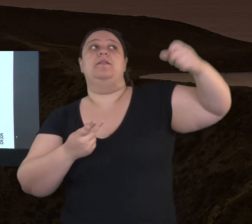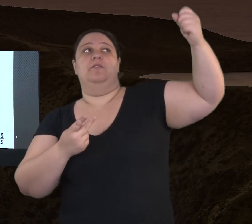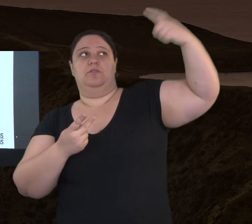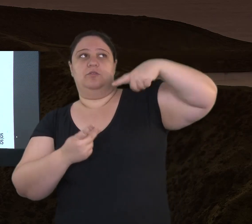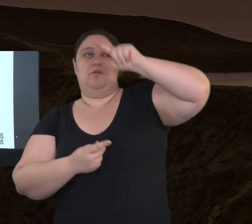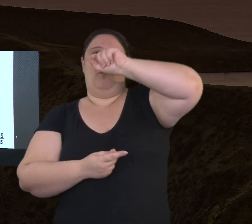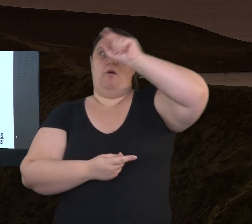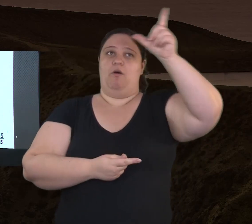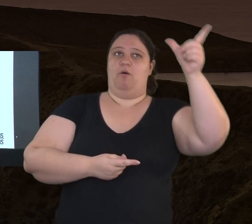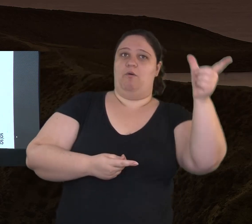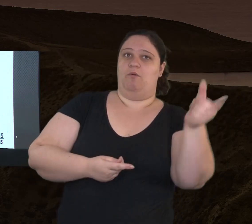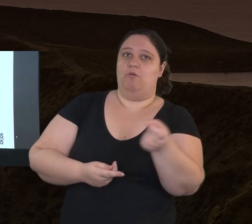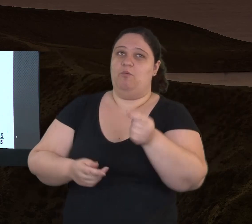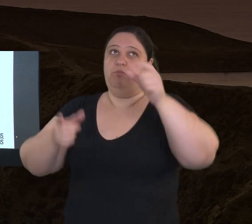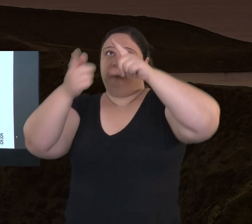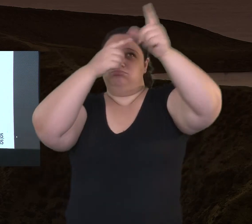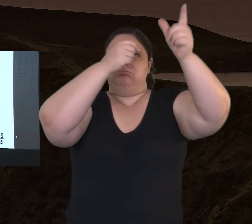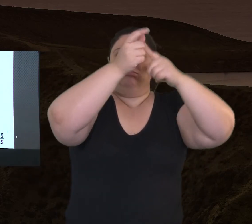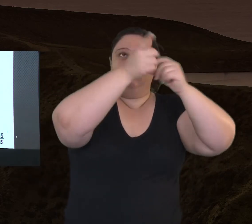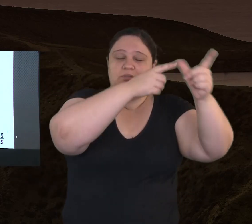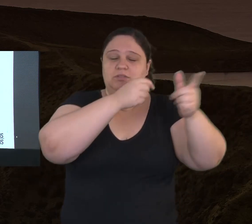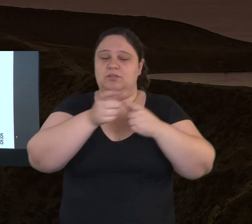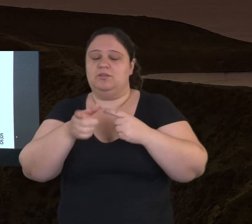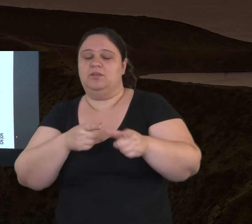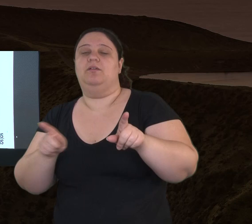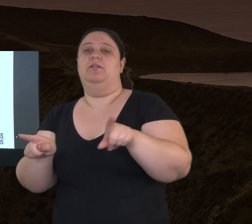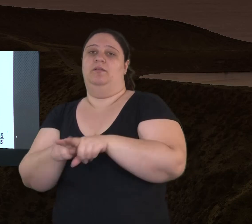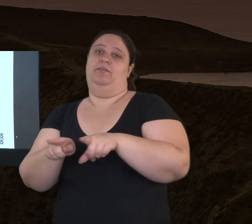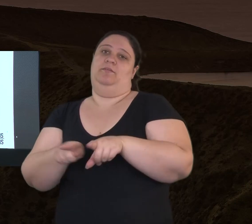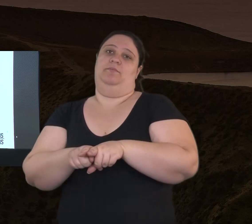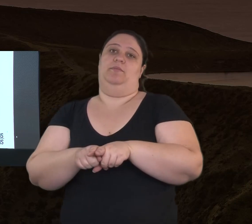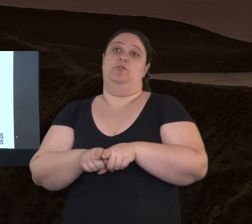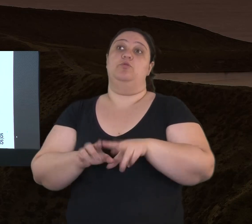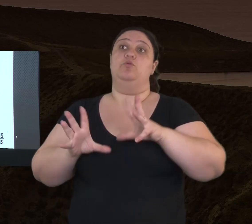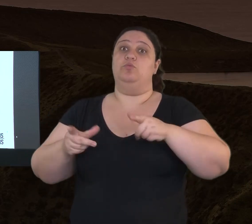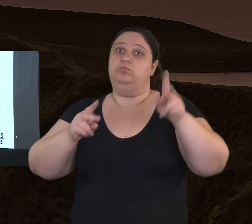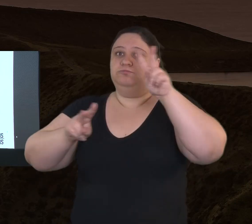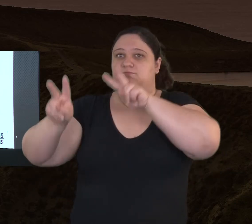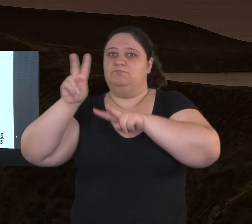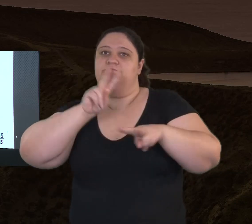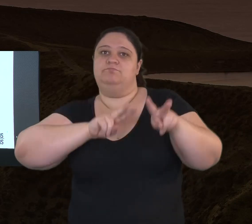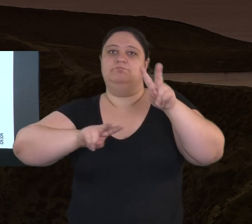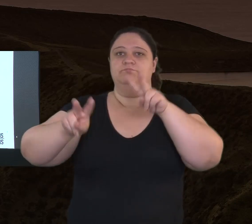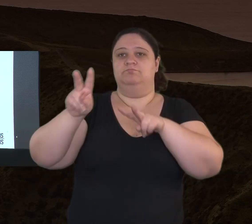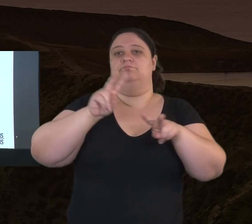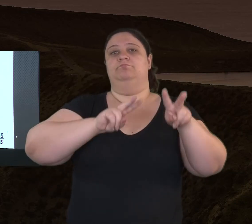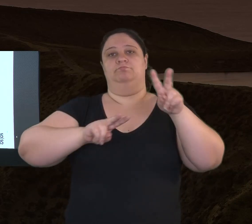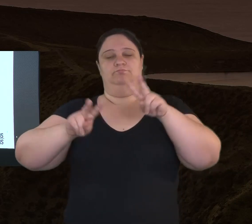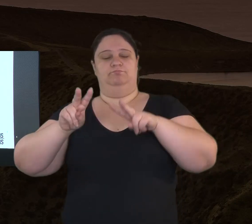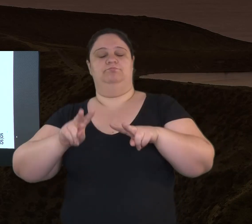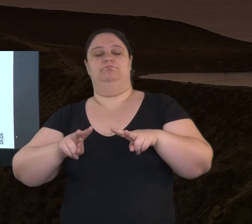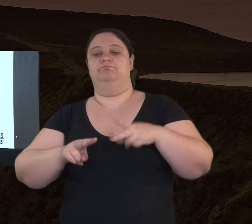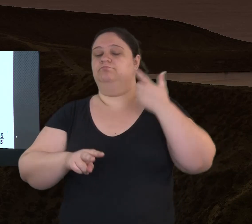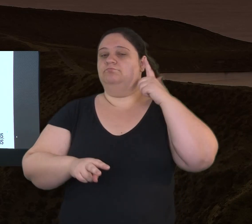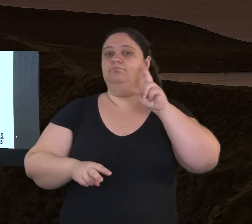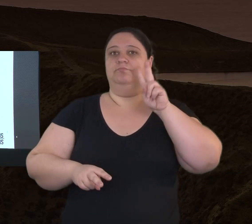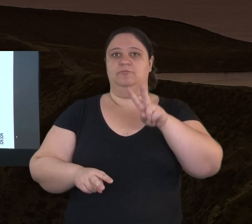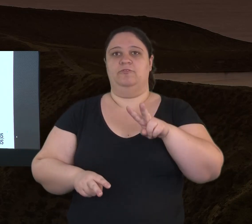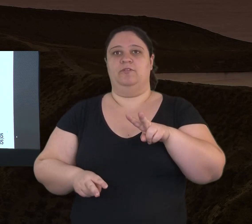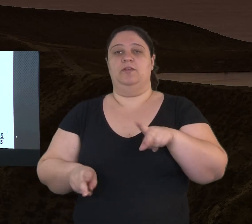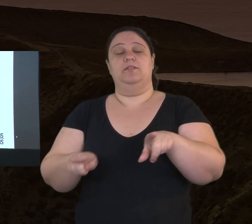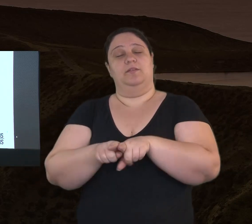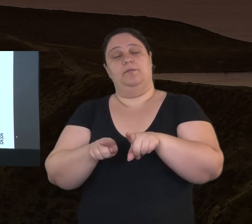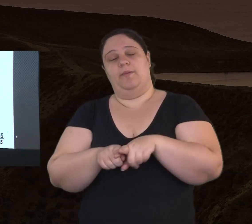terra e o seu cosmos, né? E todo o universo visível, e também ali contém, né, as